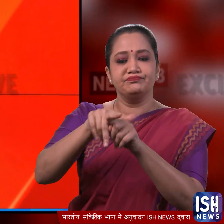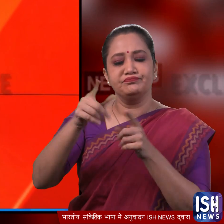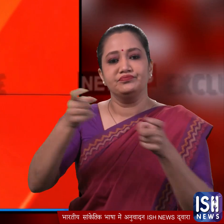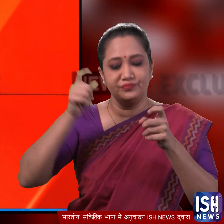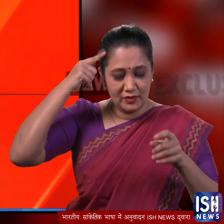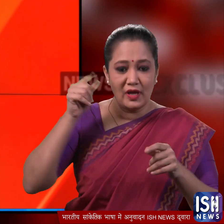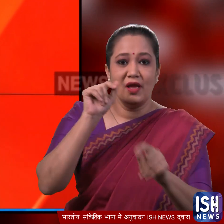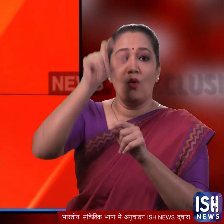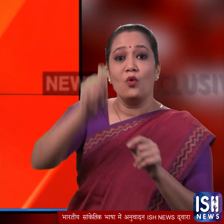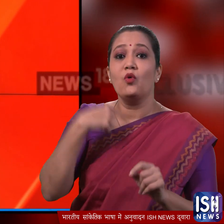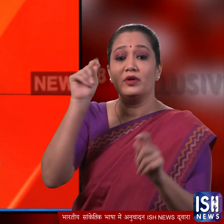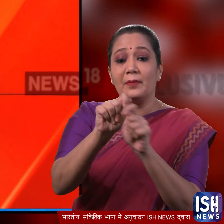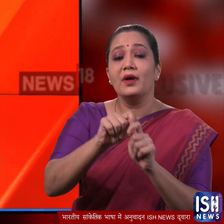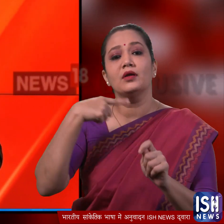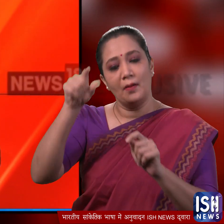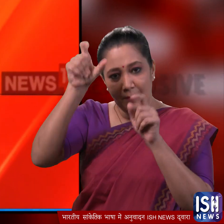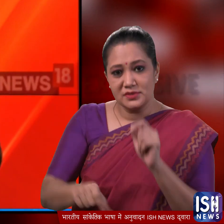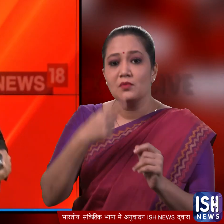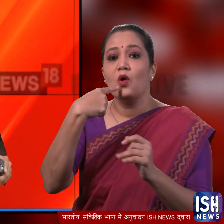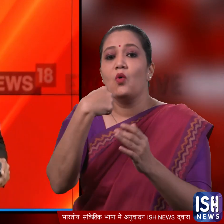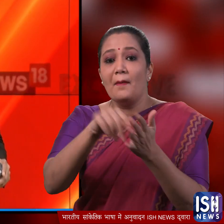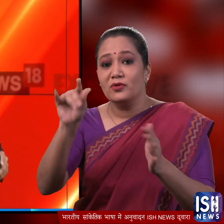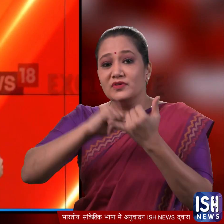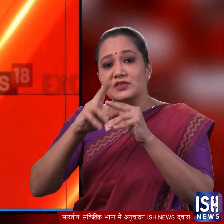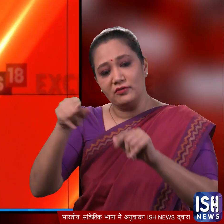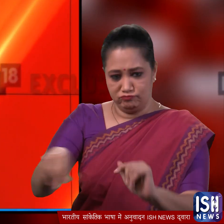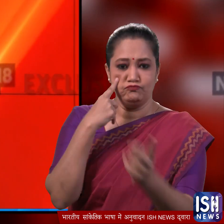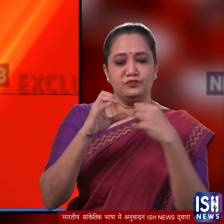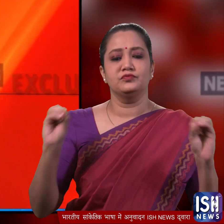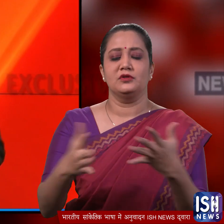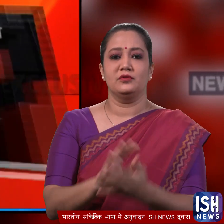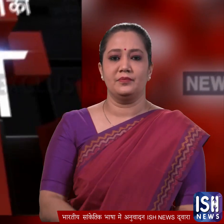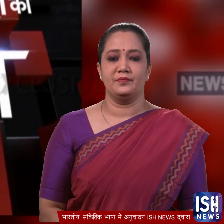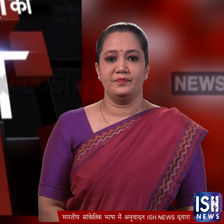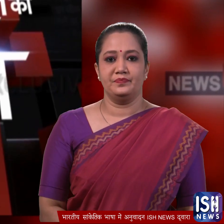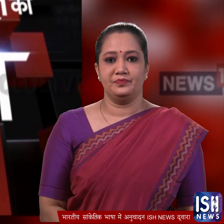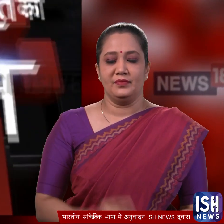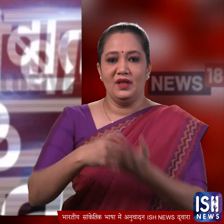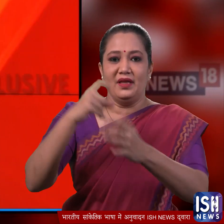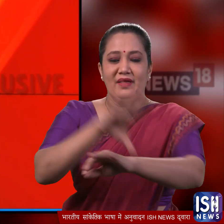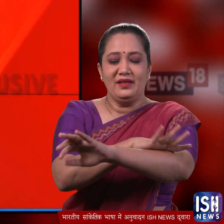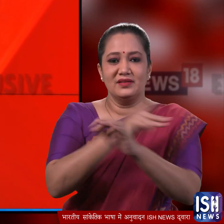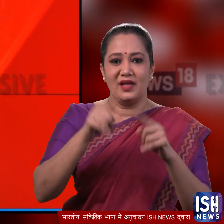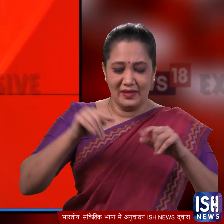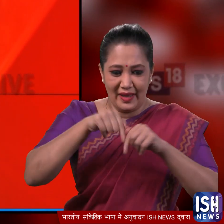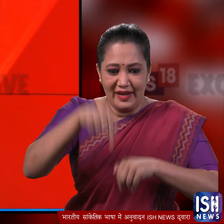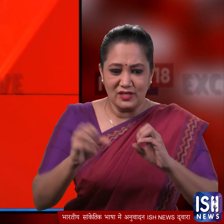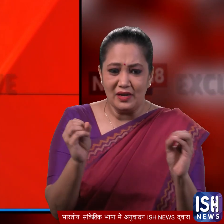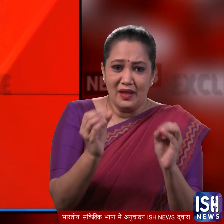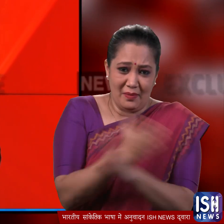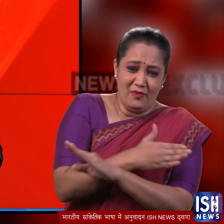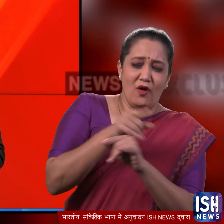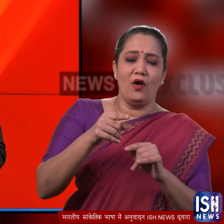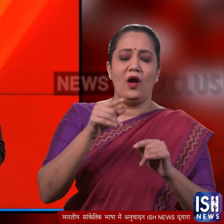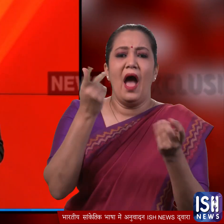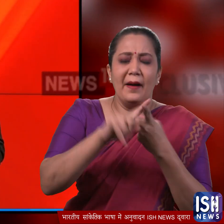लुधियाना नगर निगम ने सड़क बनाने वाले ठेकेदार और उसे पास करने वाले कर्मचारियों की जांच के आदेश दे दिए। राजस्थान में उपचुनाव से पहले